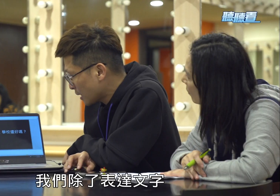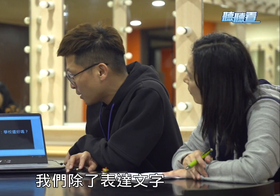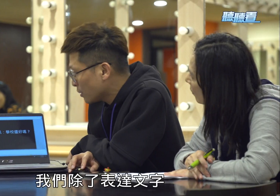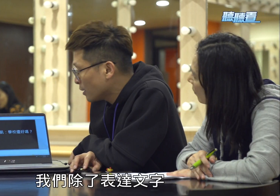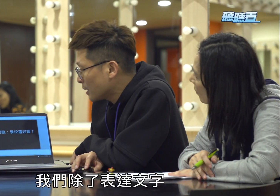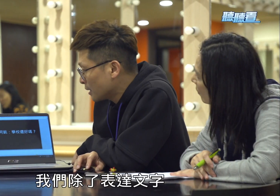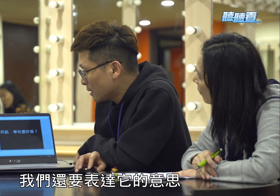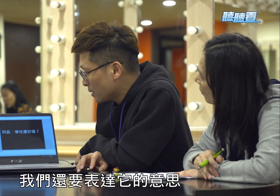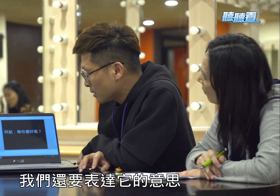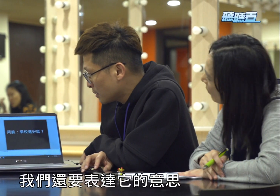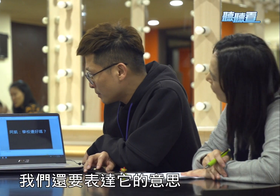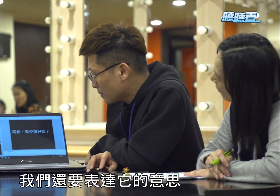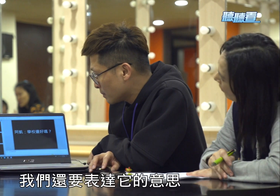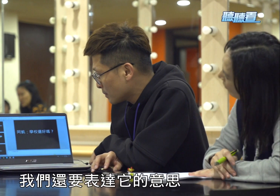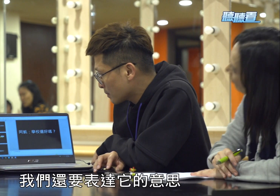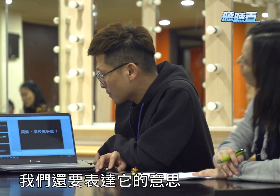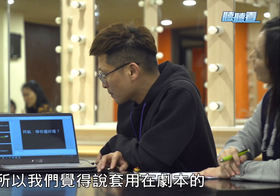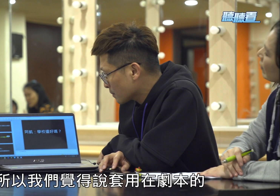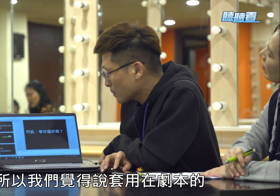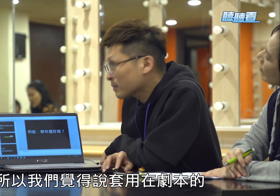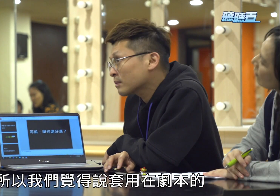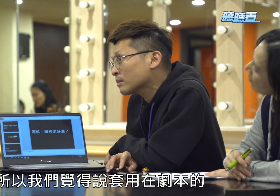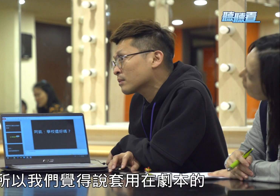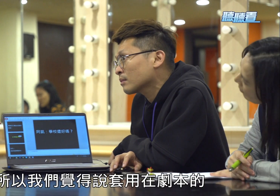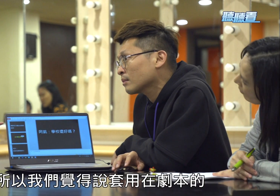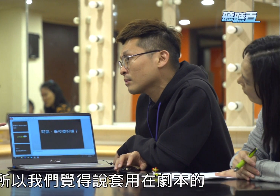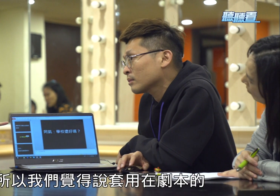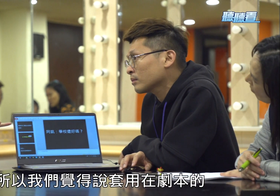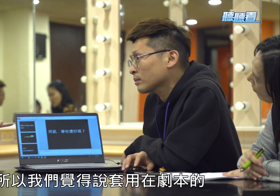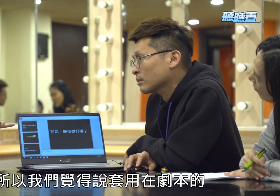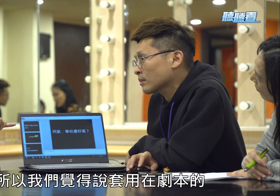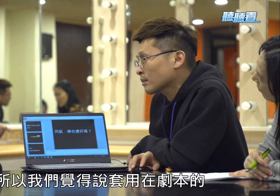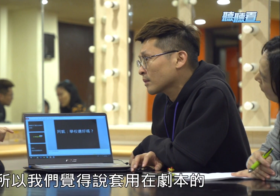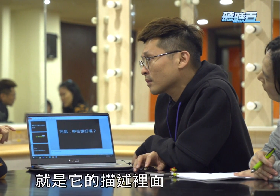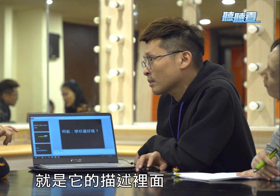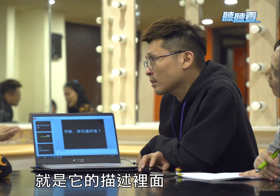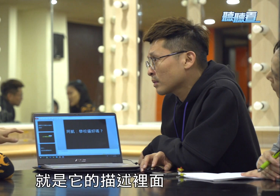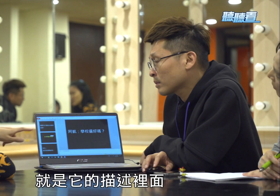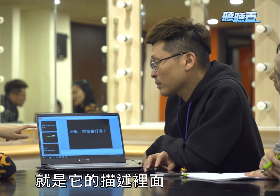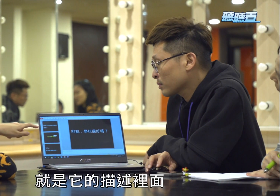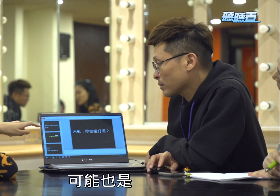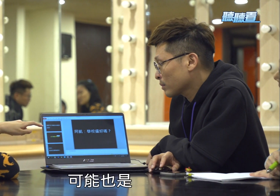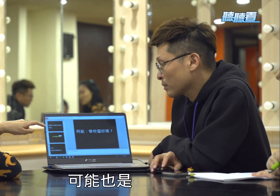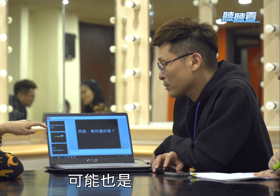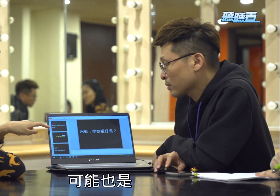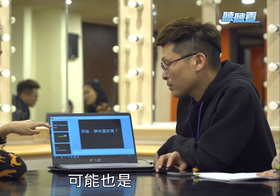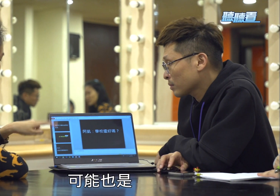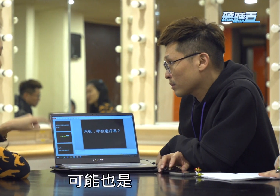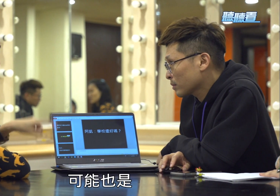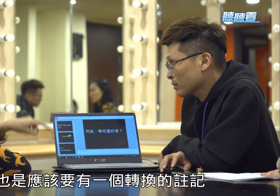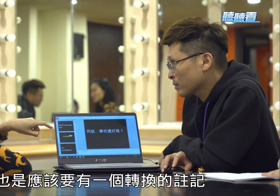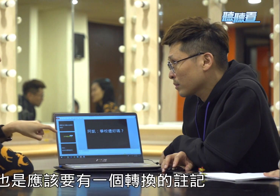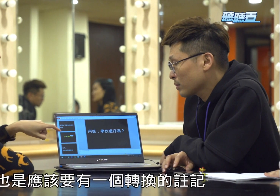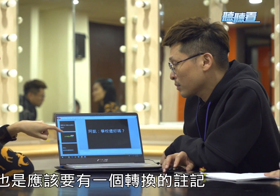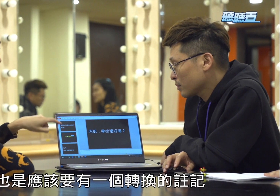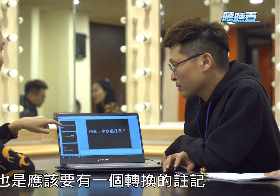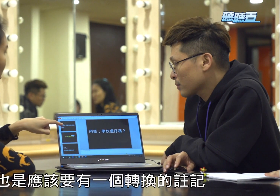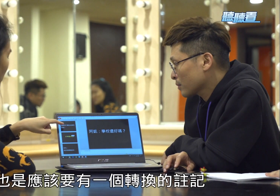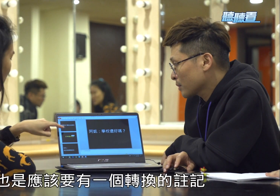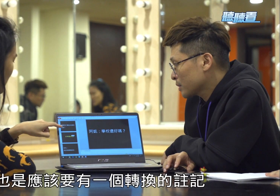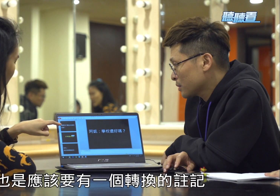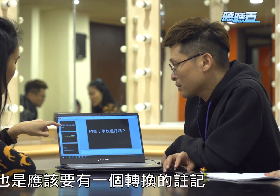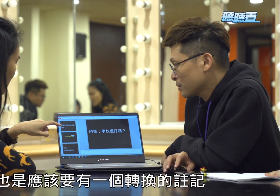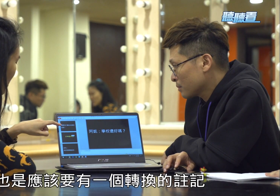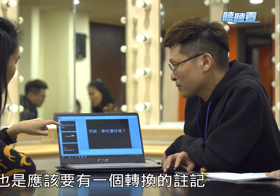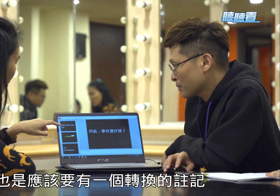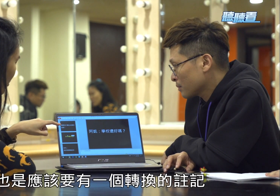了表达文字我们还要表达它的意思，所以我们觉得说套用在剧本就是这样的描述里面可能也是应该